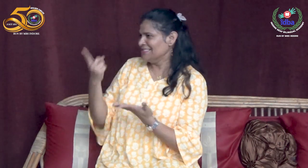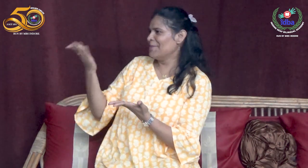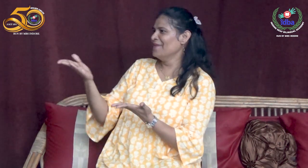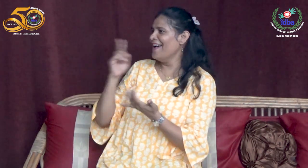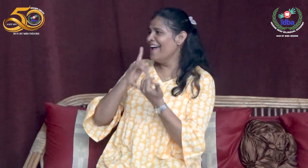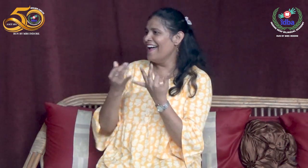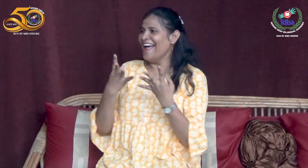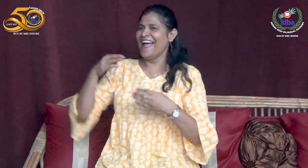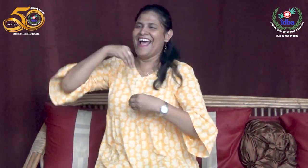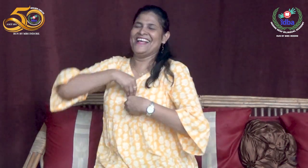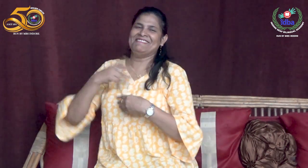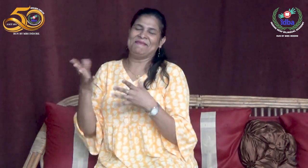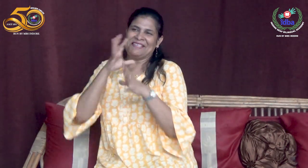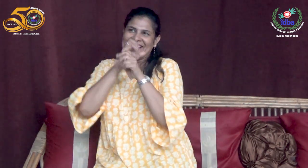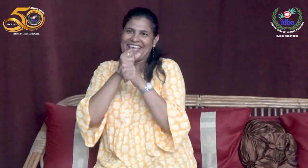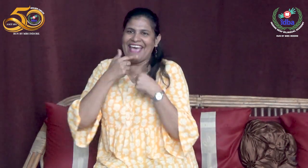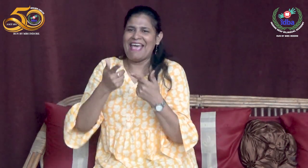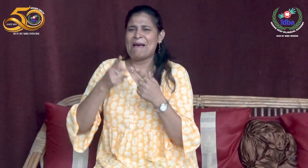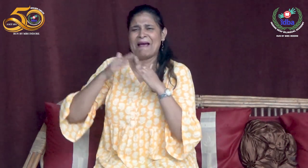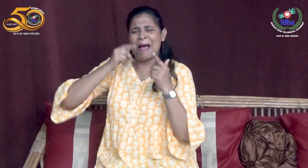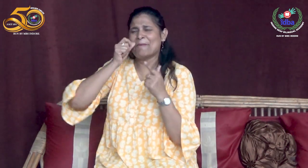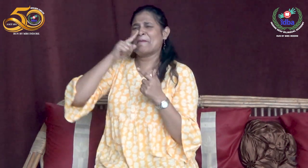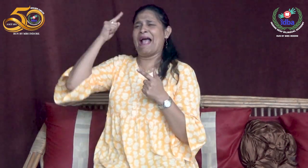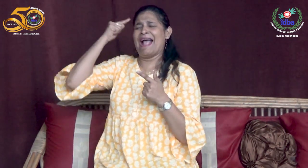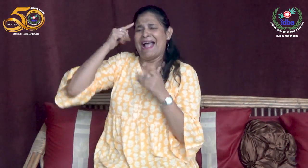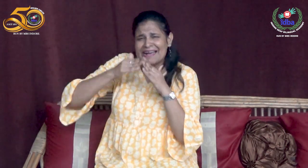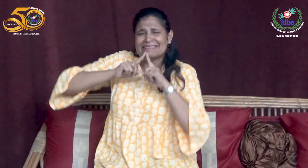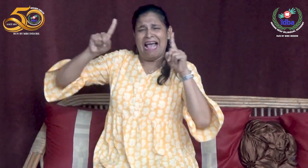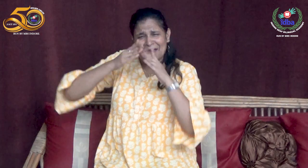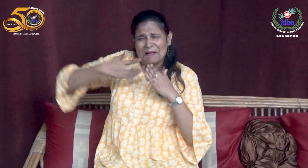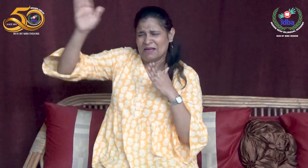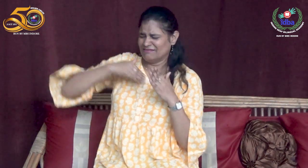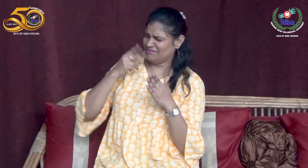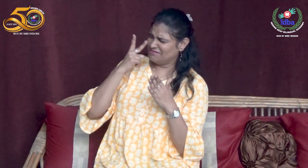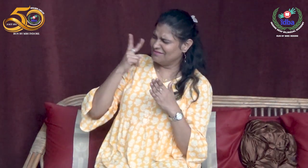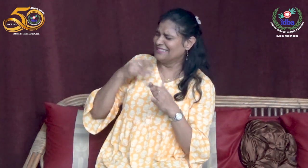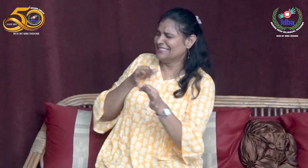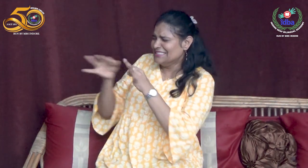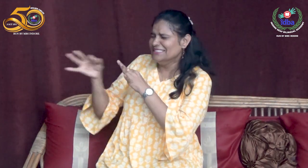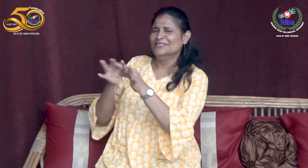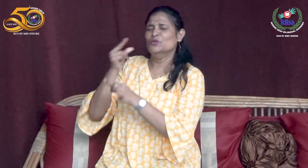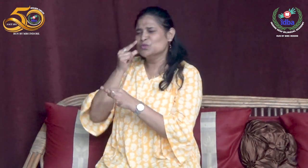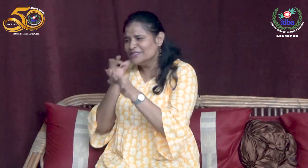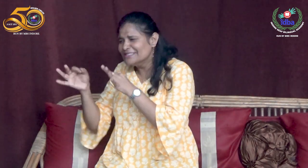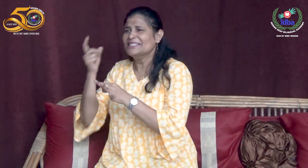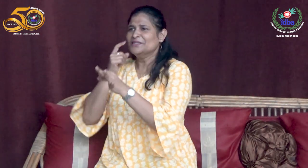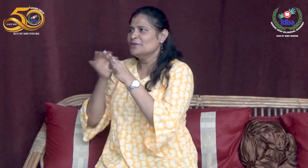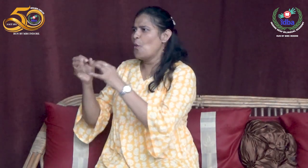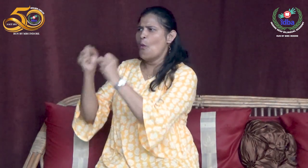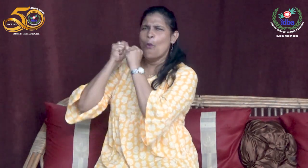साइन के बारे में मुझे फर्स्ट टाइम मालूम पड़ा कि साइन नहीं आती थी इसलिए होती थी। मुझे लगा कि घर की आदत थी इसलिए रोती होगी। हमने बहुत समझाया, उषा हमने समझाया,